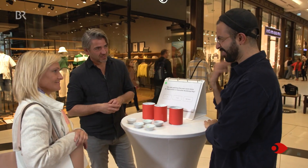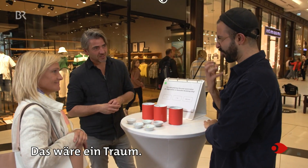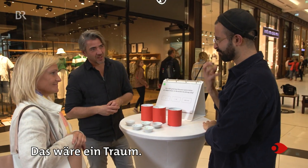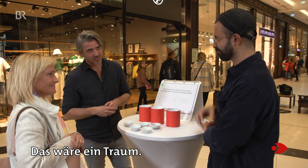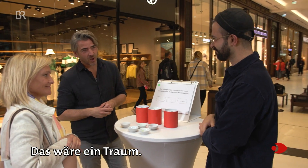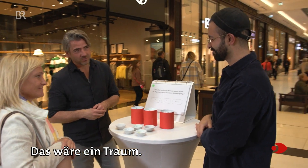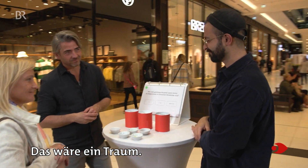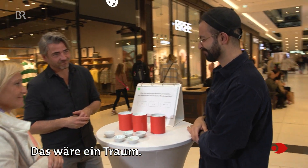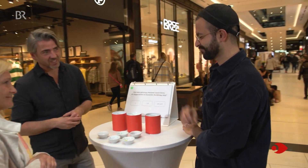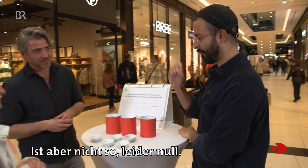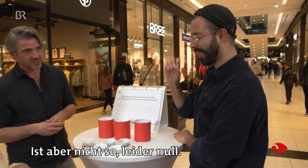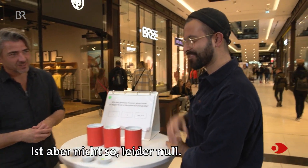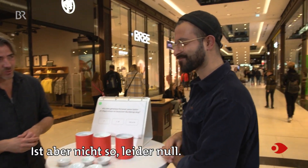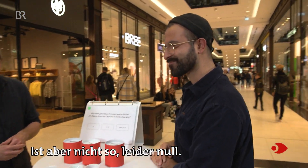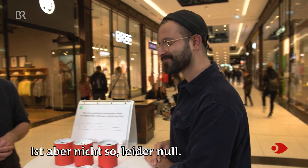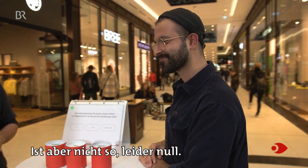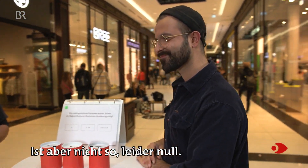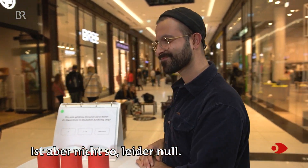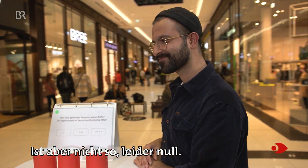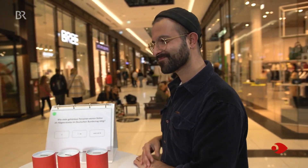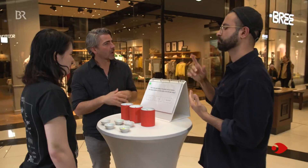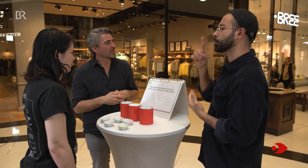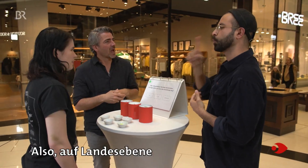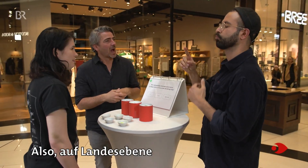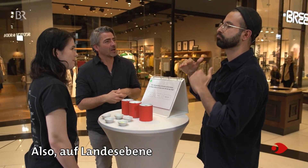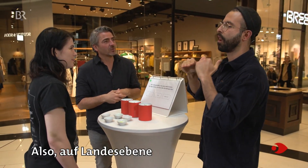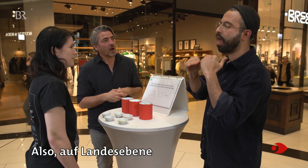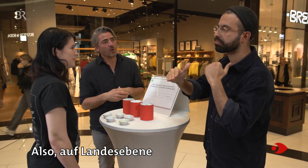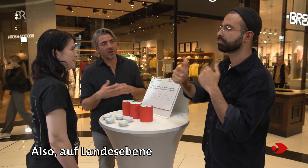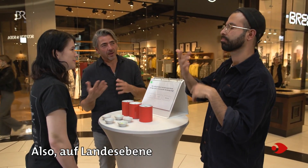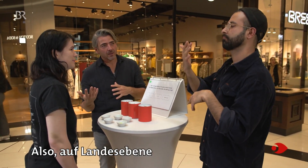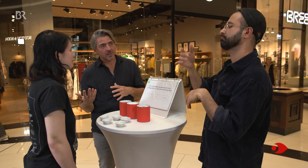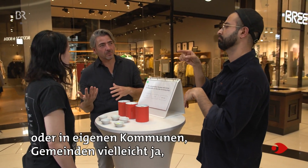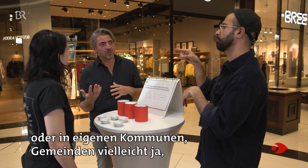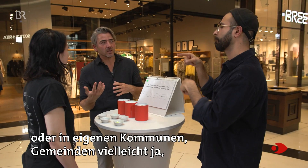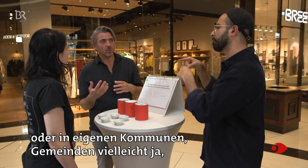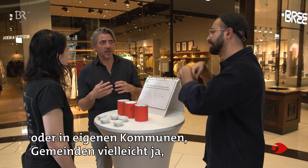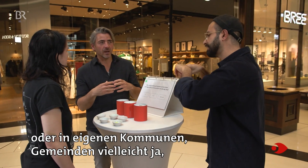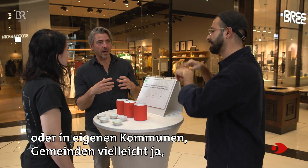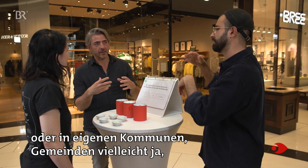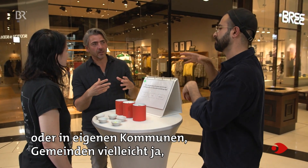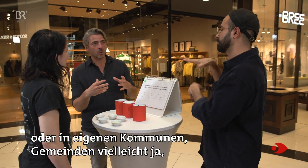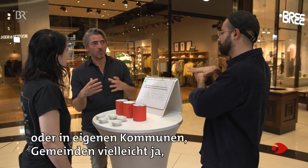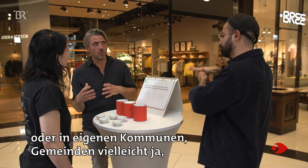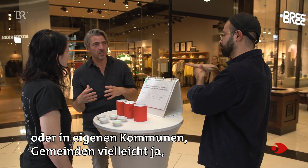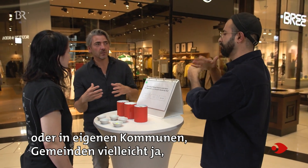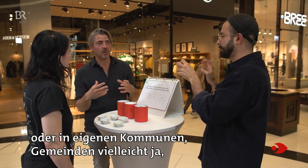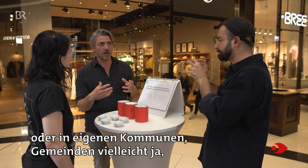Das wäre ein Traum, ist aber nicht so, leider null. Also auf Landesebene oder in eigenen Kommunen,